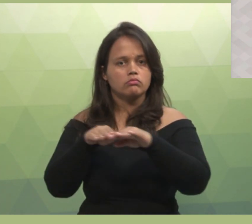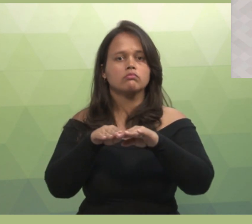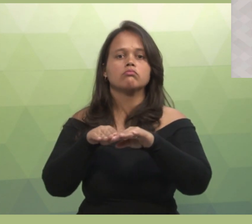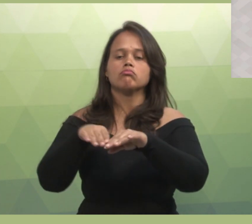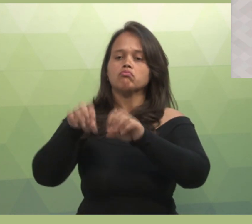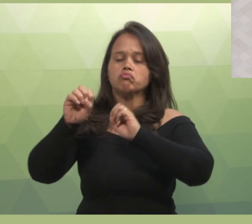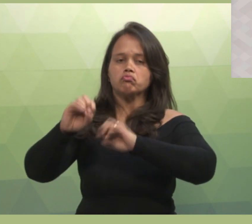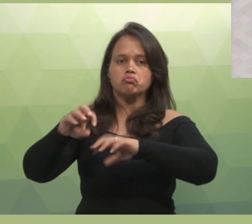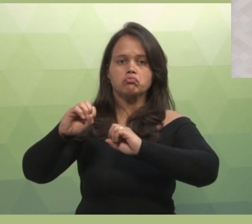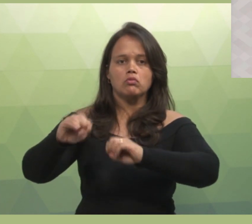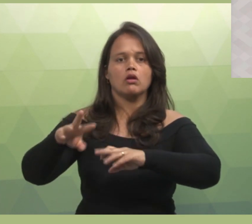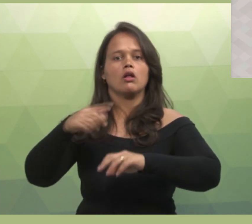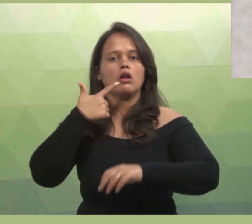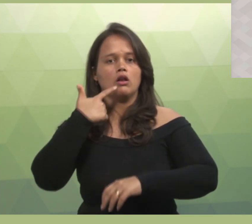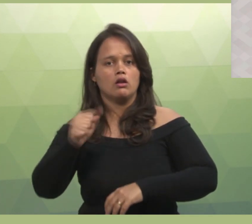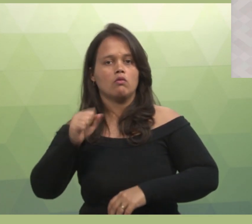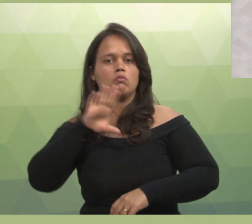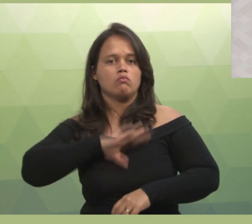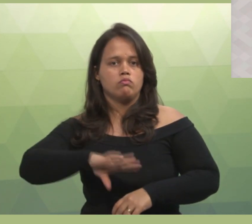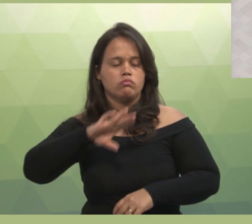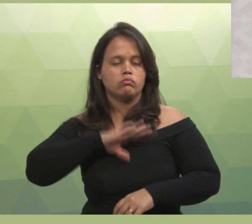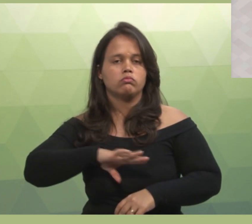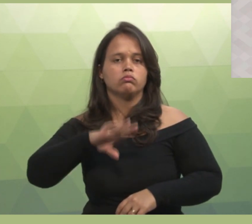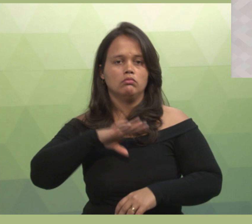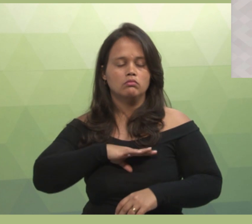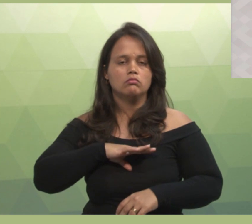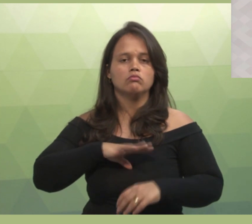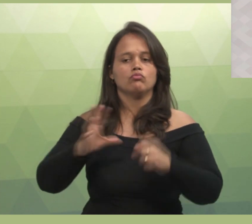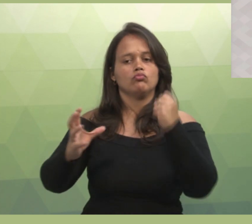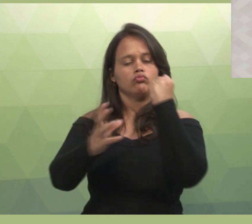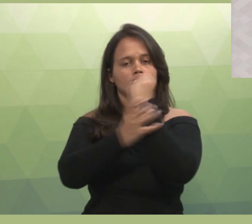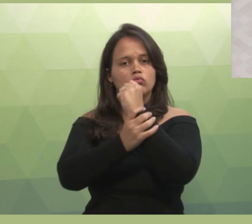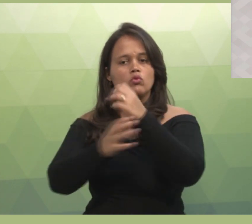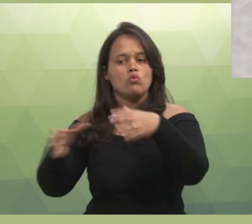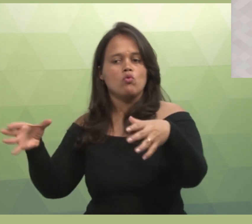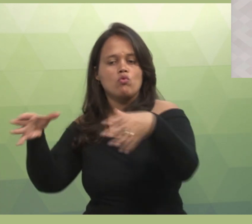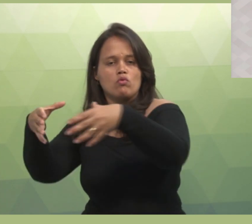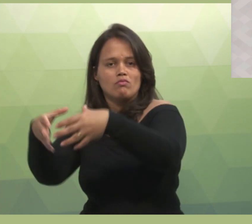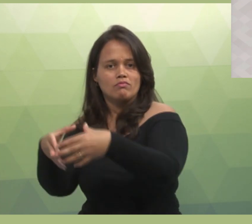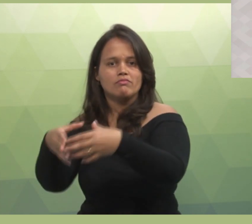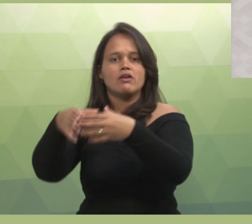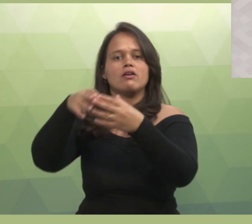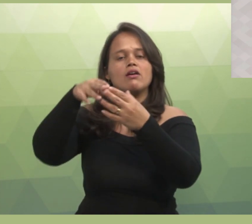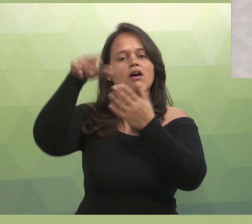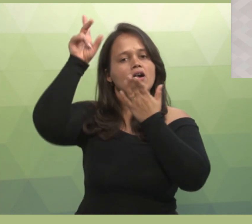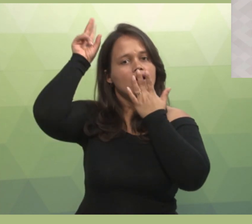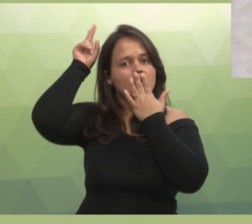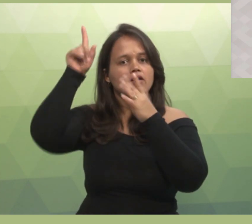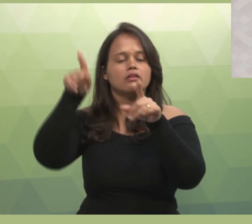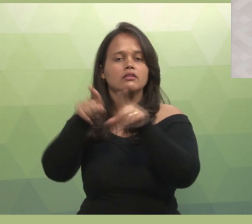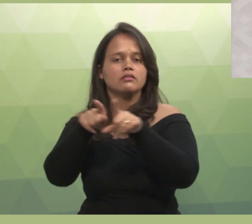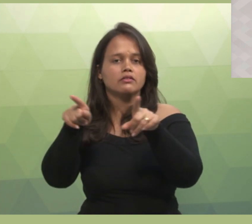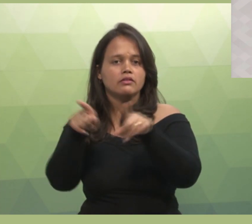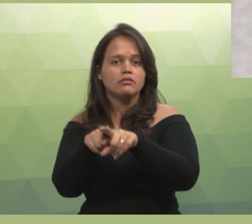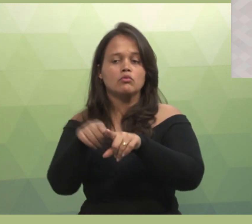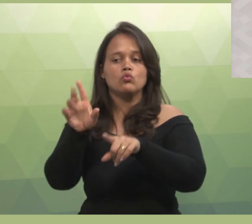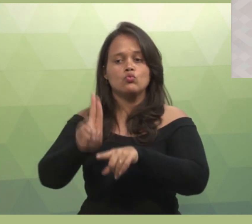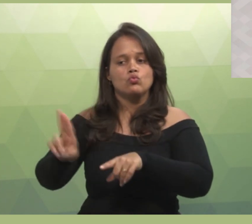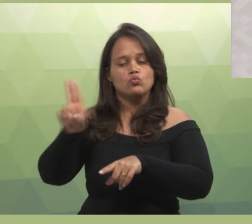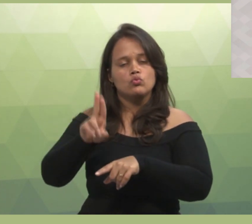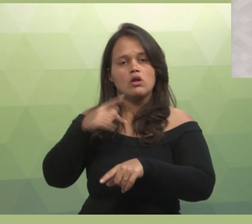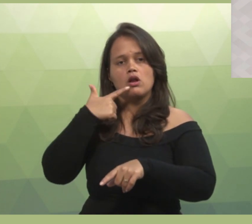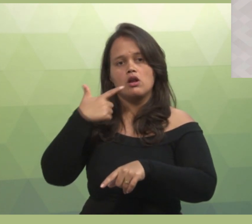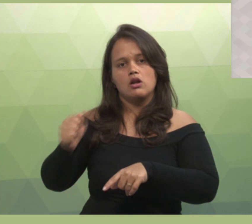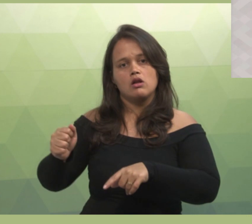língua portuguesa, assegurada às comunidades indígenas também a utilização de suas línguas maternas e